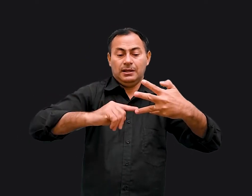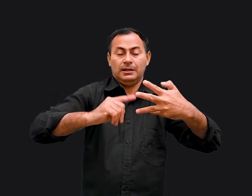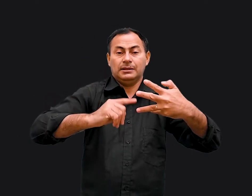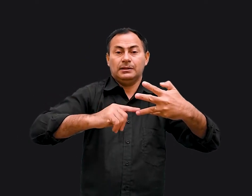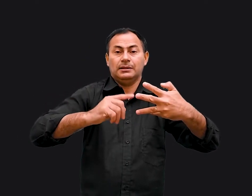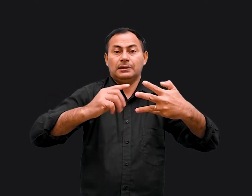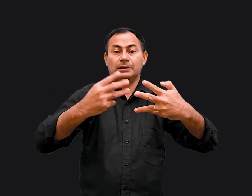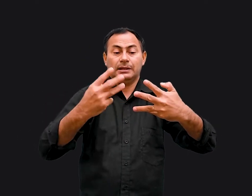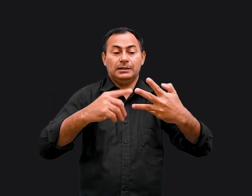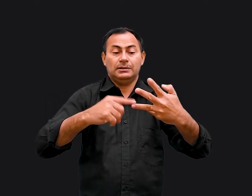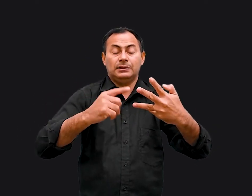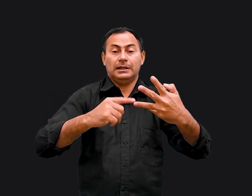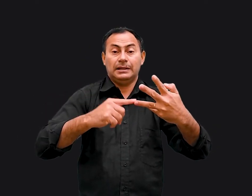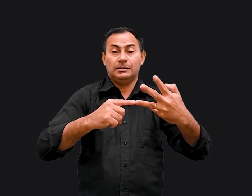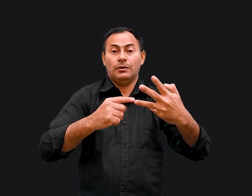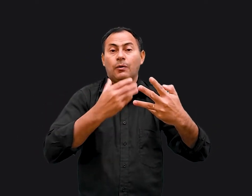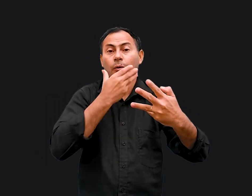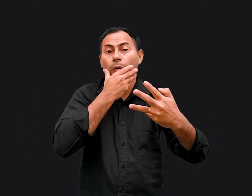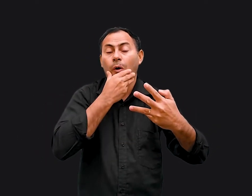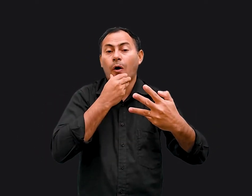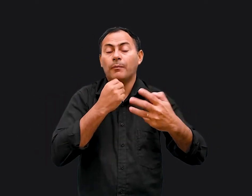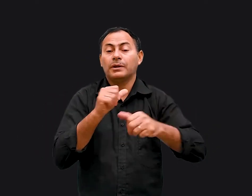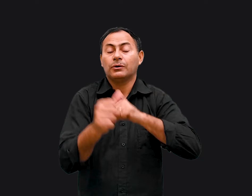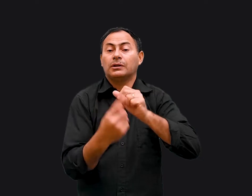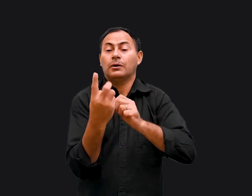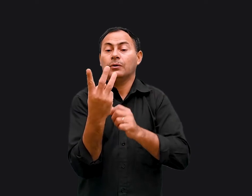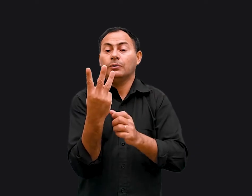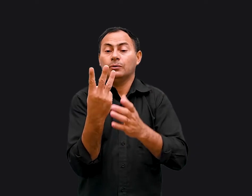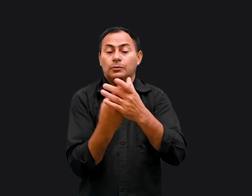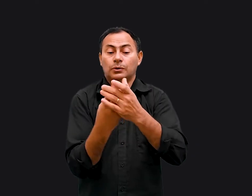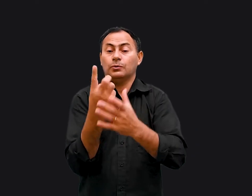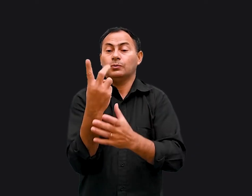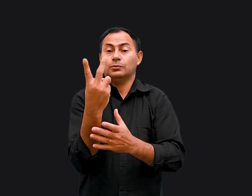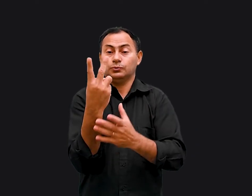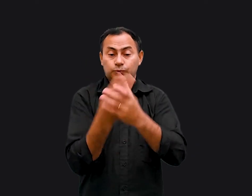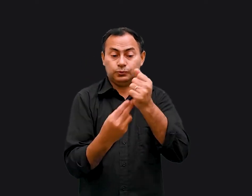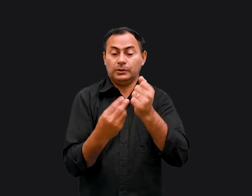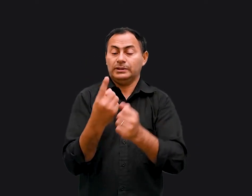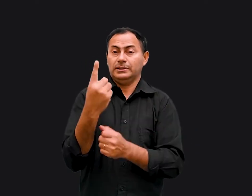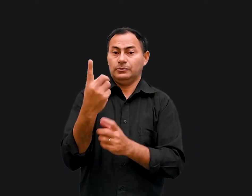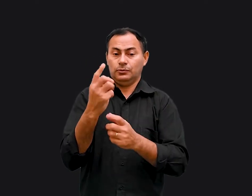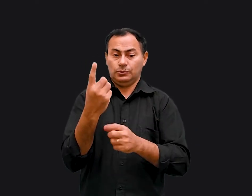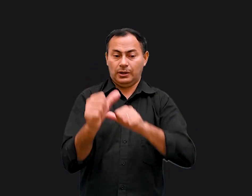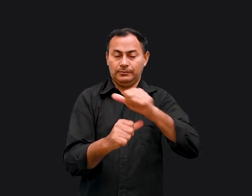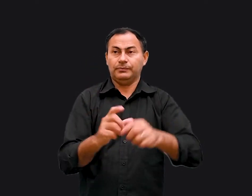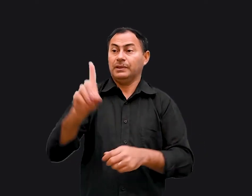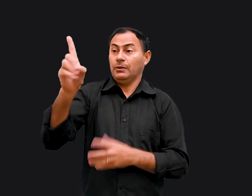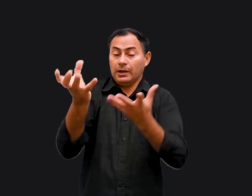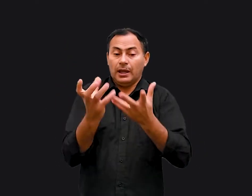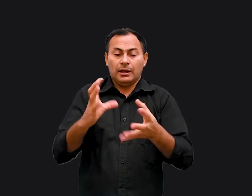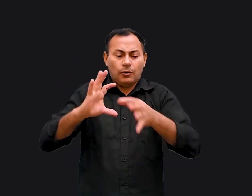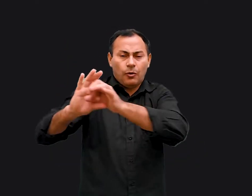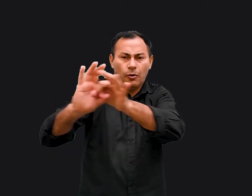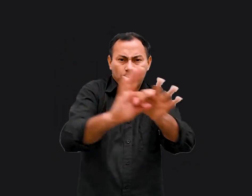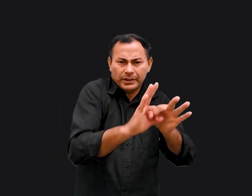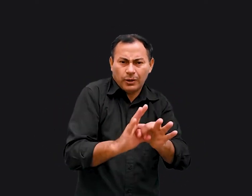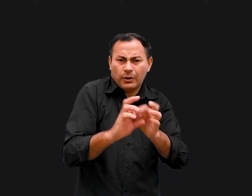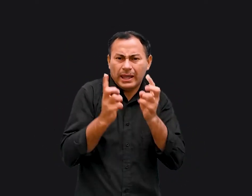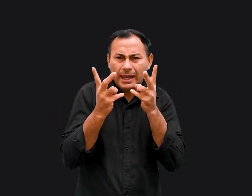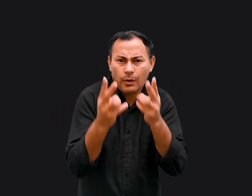o homem e a mulher se tornam um só, em espírito. Deus quer que eles tenham comunhão, como que se fossem um